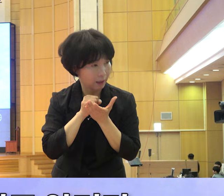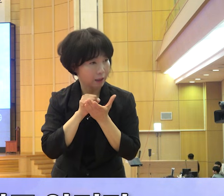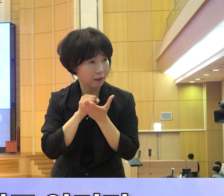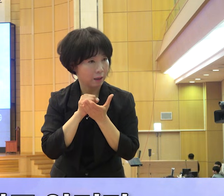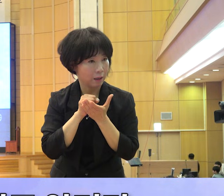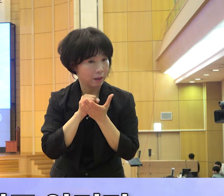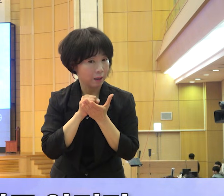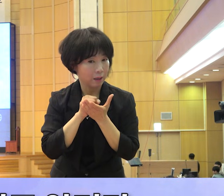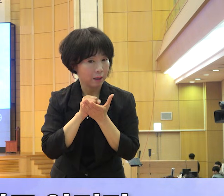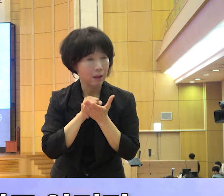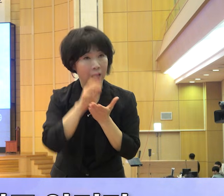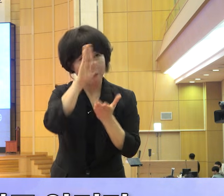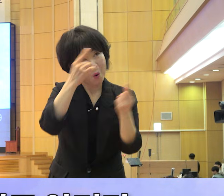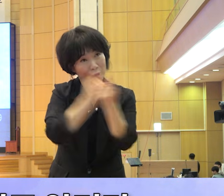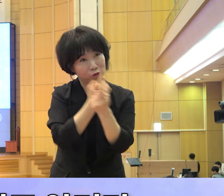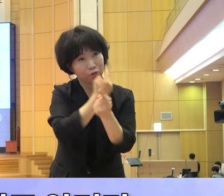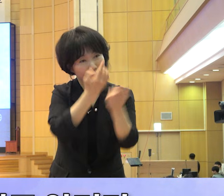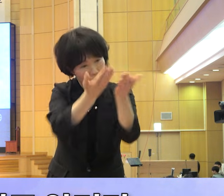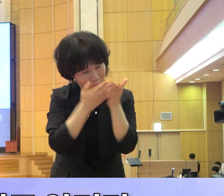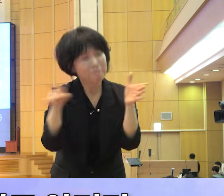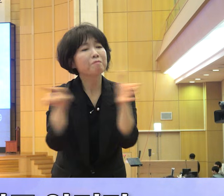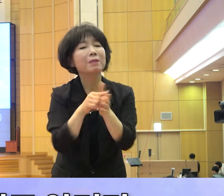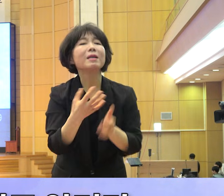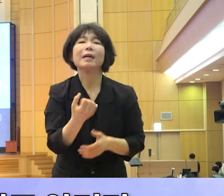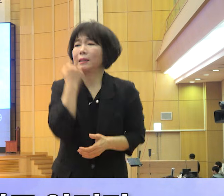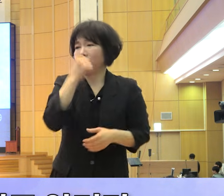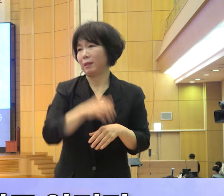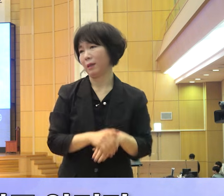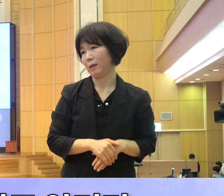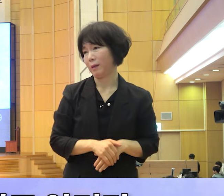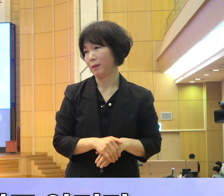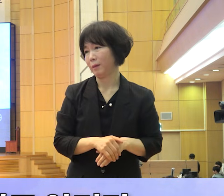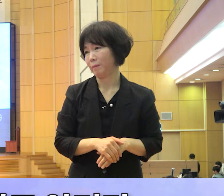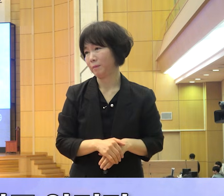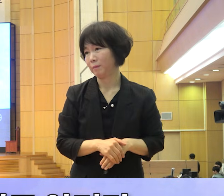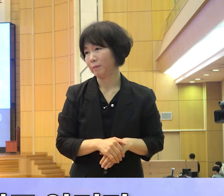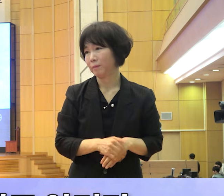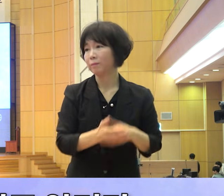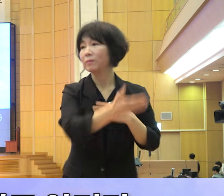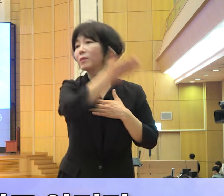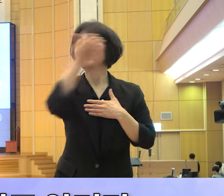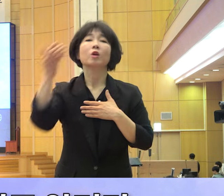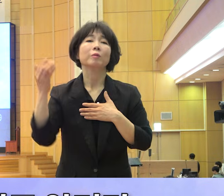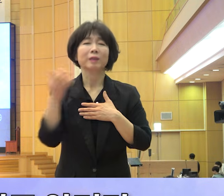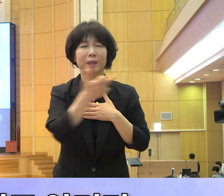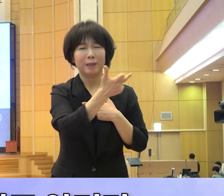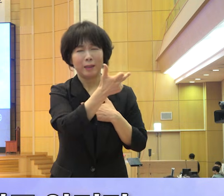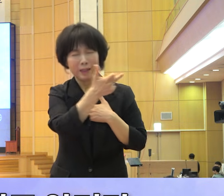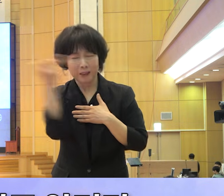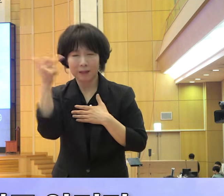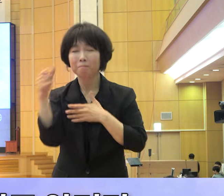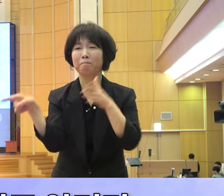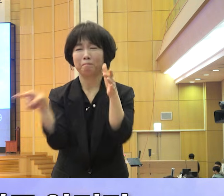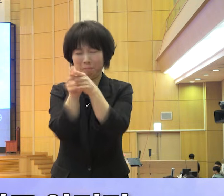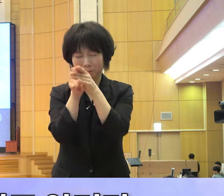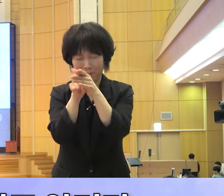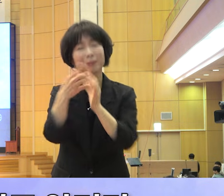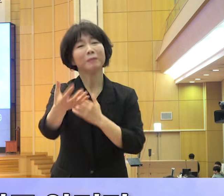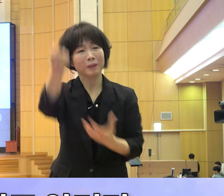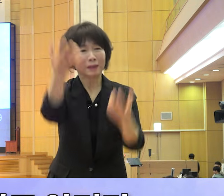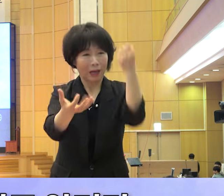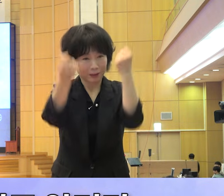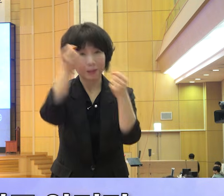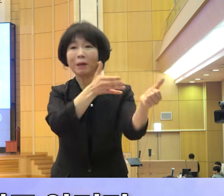주님이 치료해 줄 걸 다 믿는데 작은 믿음 가지고는 안 되고요, 내 믿음이 크도다,